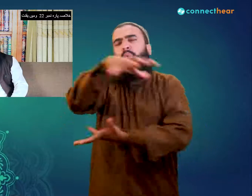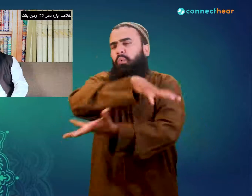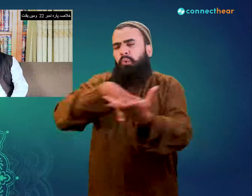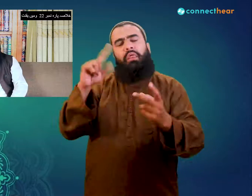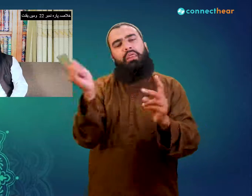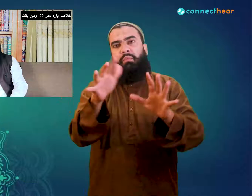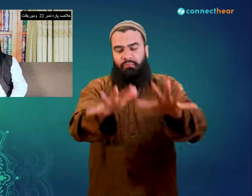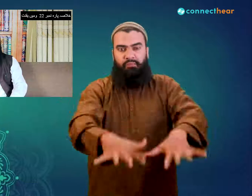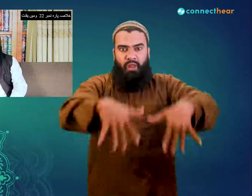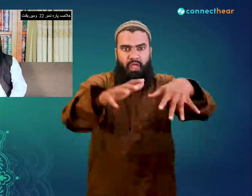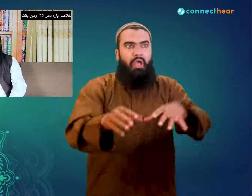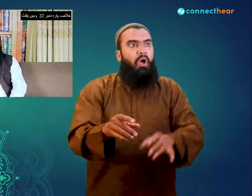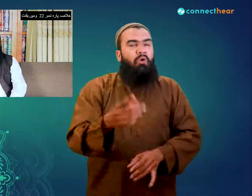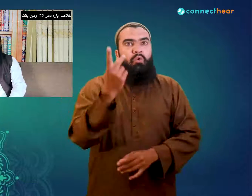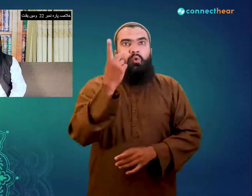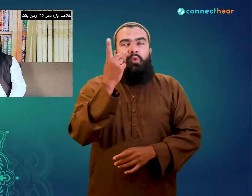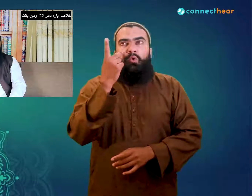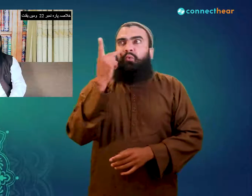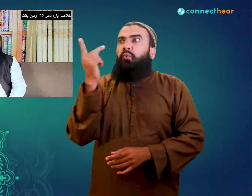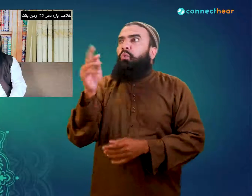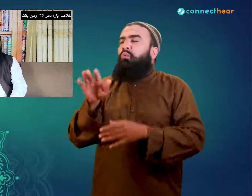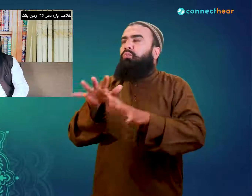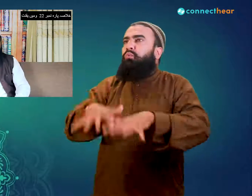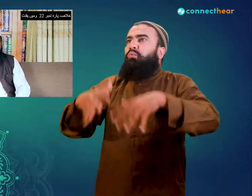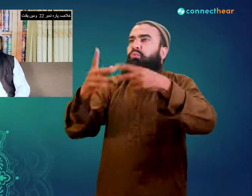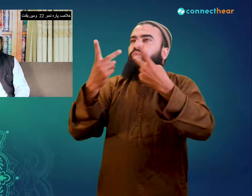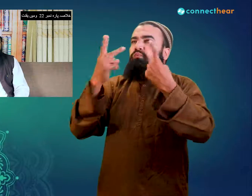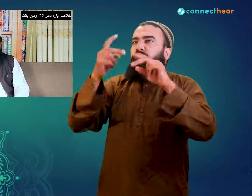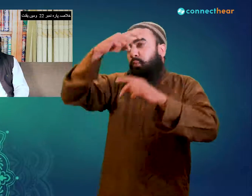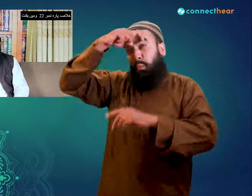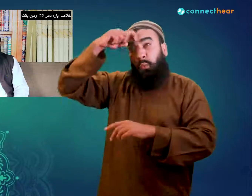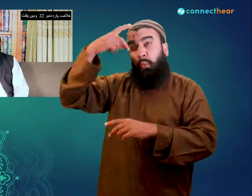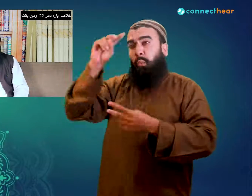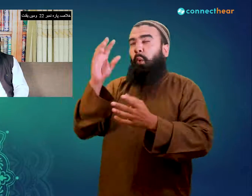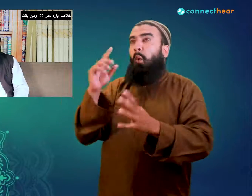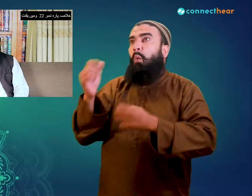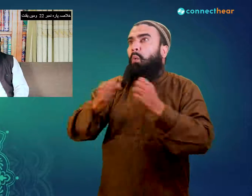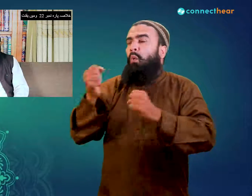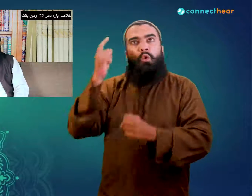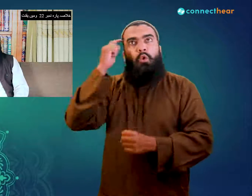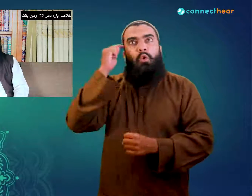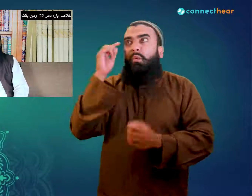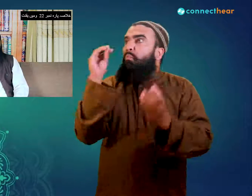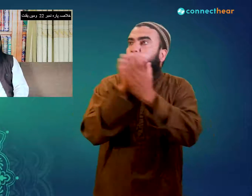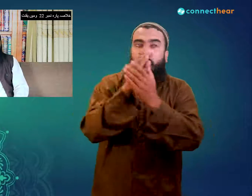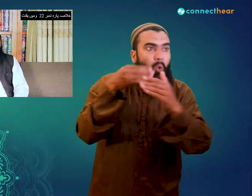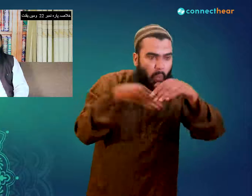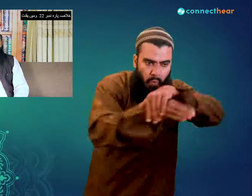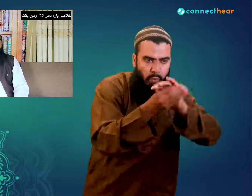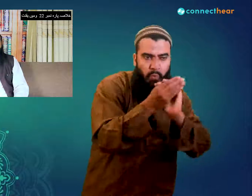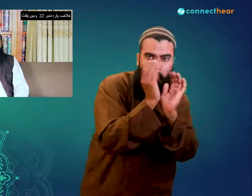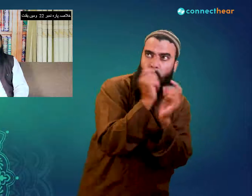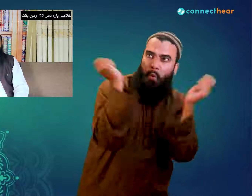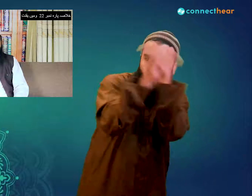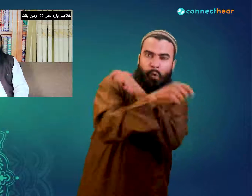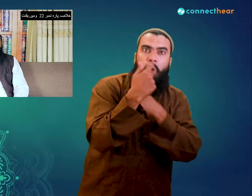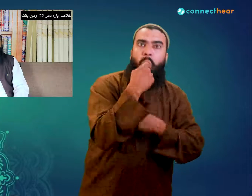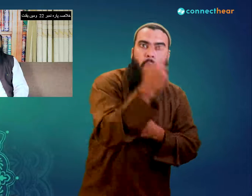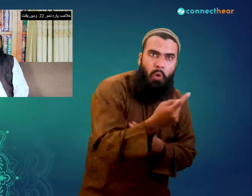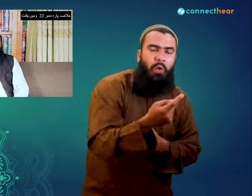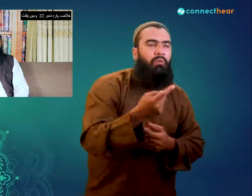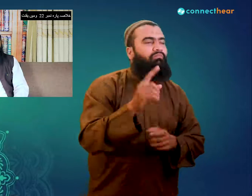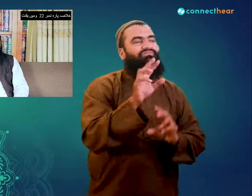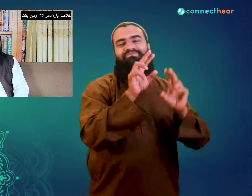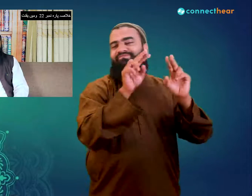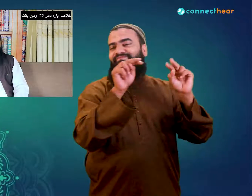گے، لیکن نہ بھاگ سکیں گے اور نہ چھپ سکیں گے، کسی کو بھی نہ بھاگنے کا نہ